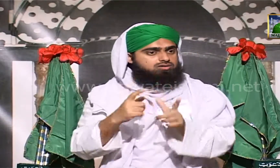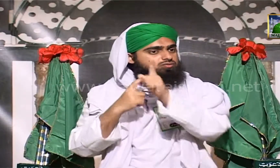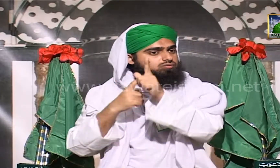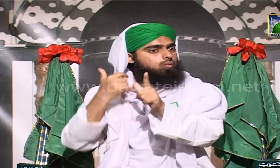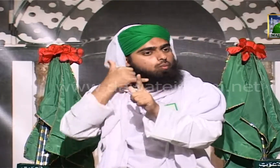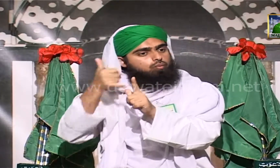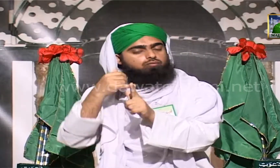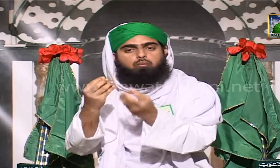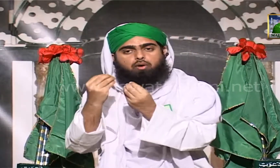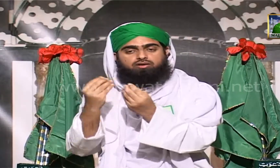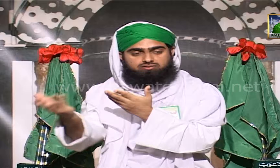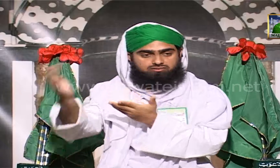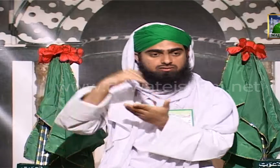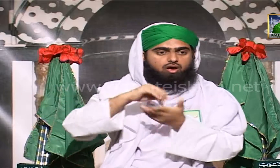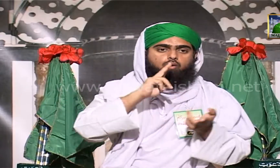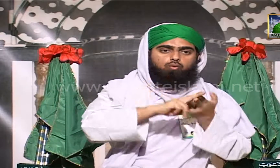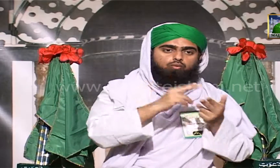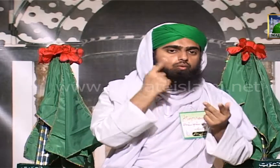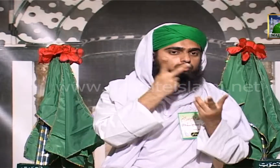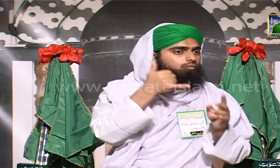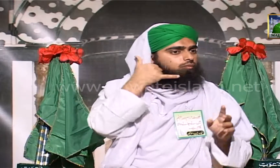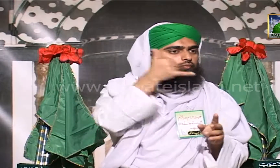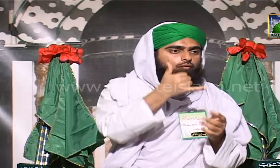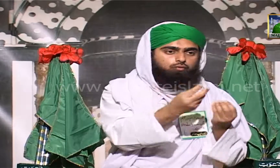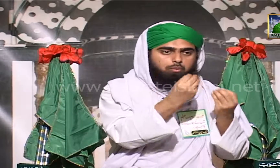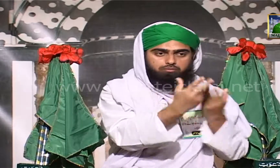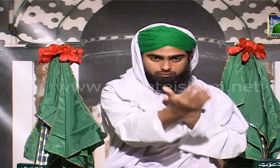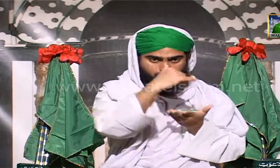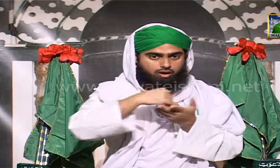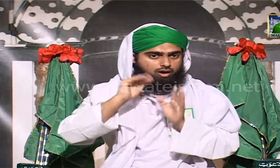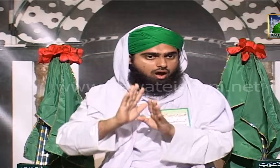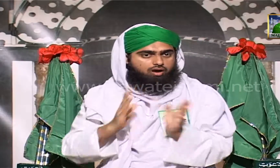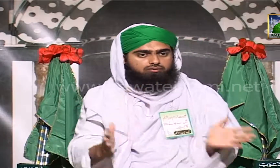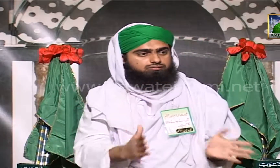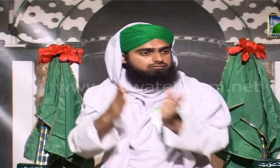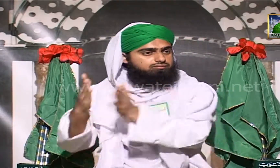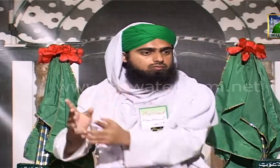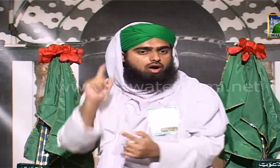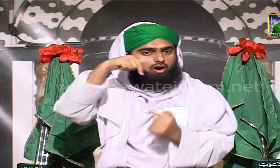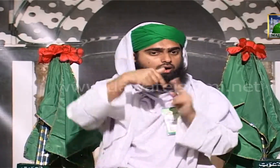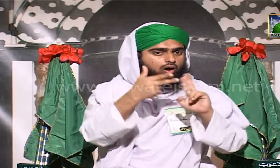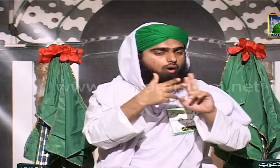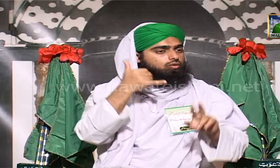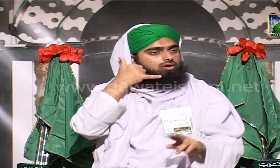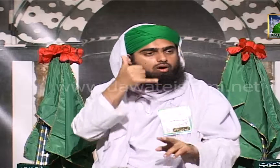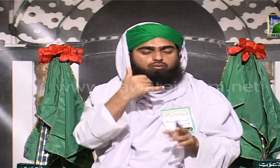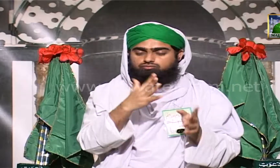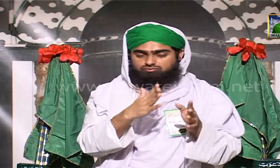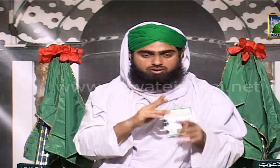جائے، دوست ہماری مدد کو دوڑ پڑتے ہیں۔ تو یہ دنیاوی معاملات ہیں، اور اولیاء کرام کو اللہ تعالیٰ روحانی طاقتیں اتنی دیتا ہے کہ